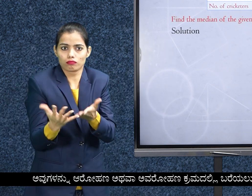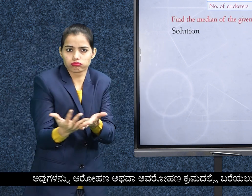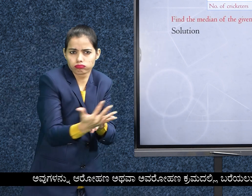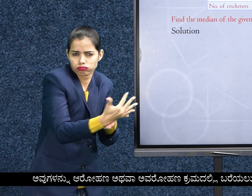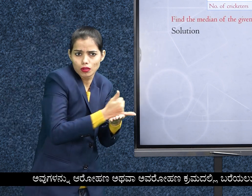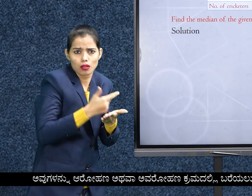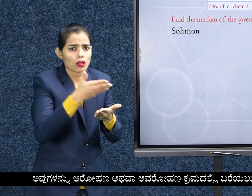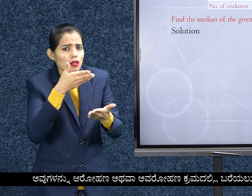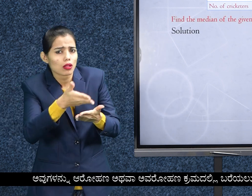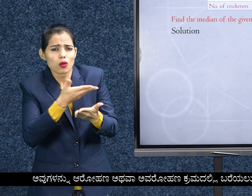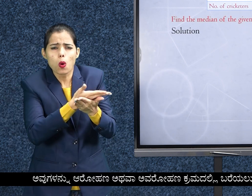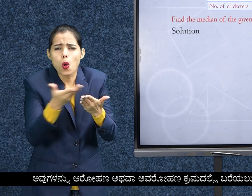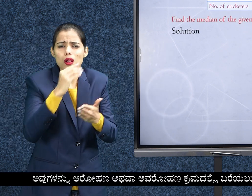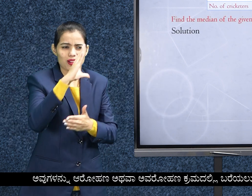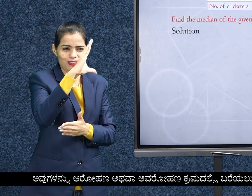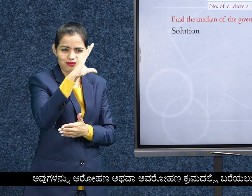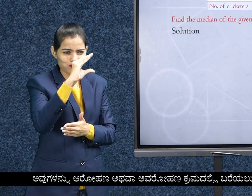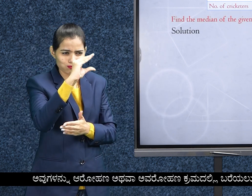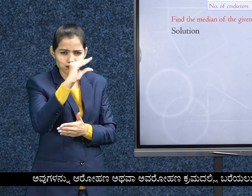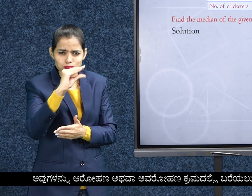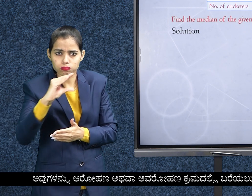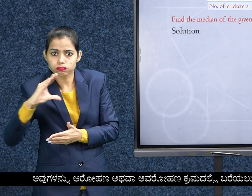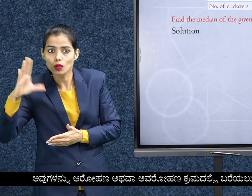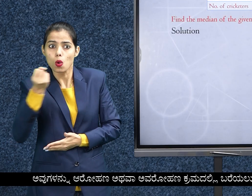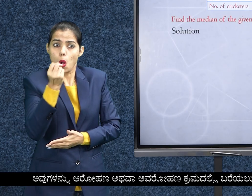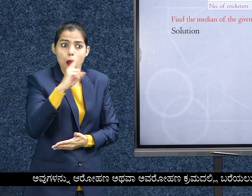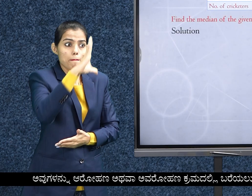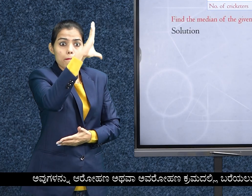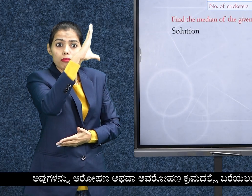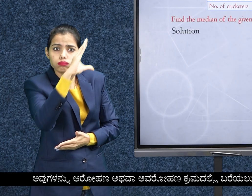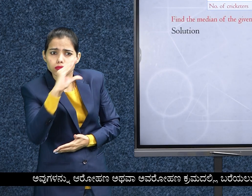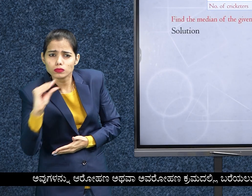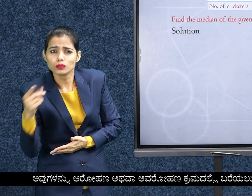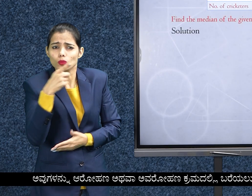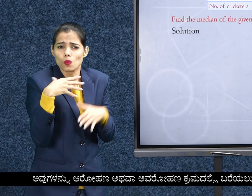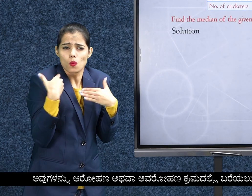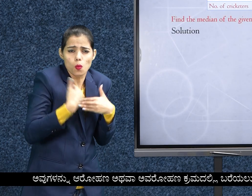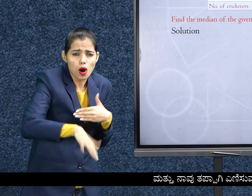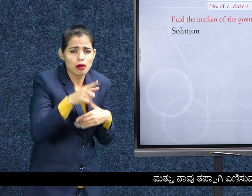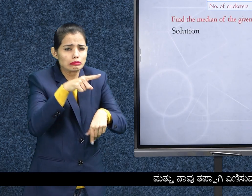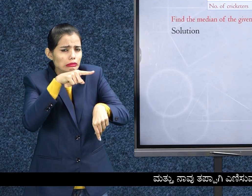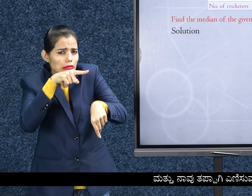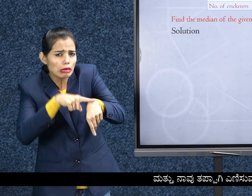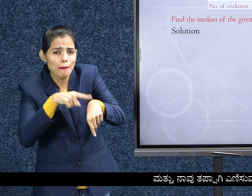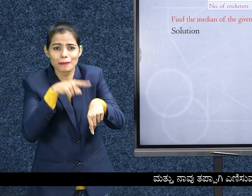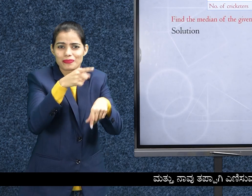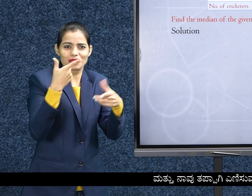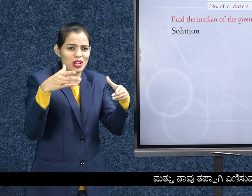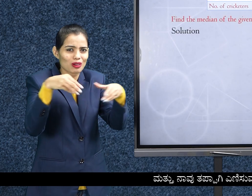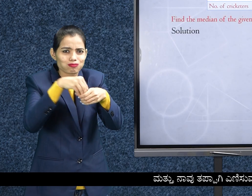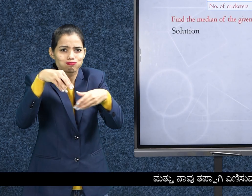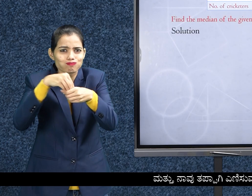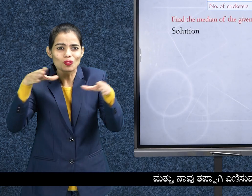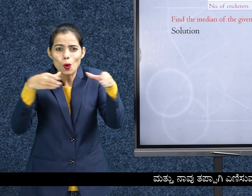ಅವುಗಳನ್ನ ಆರೋಹಣ ಅಥವಾ ಅವರೋಹಣ ಕ್ರಮದಲ್ಲಿ ಬರೆಯಲು ಇದು ಒಂದು ದೊಡ್ಡ ಡೇಟಾ ಸಮಯವನ್ನ ತೆಗೆದುಕೊಳ್ಳುತ್ತೆ ಮತ್ತು ನಾವು ತಪ್ಪಾಗಿ